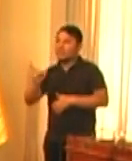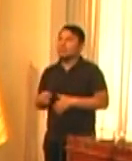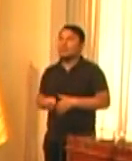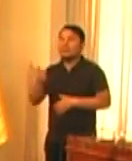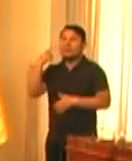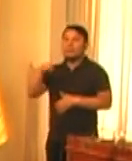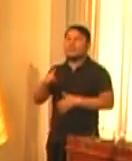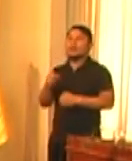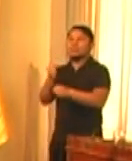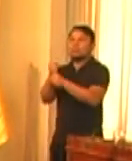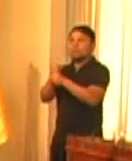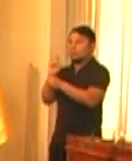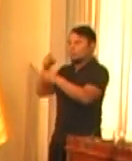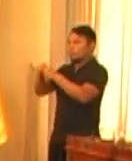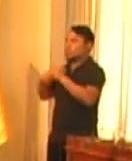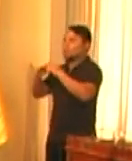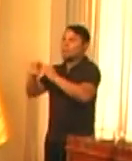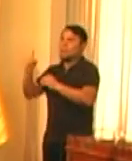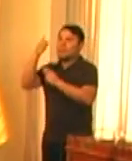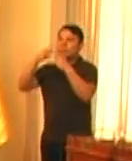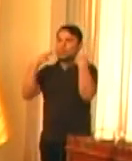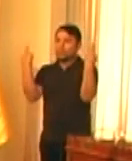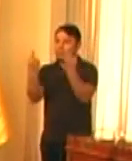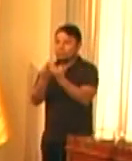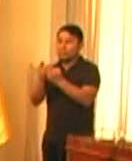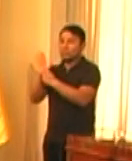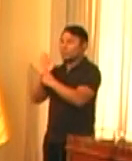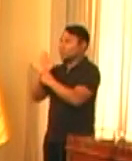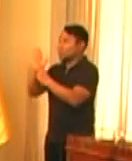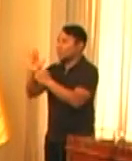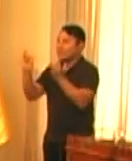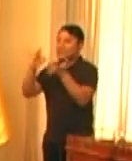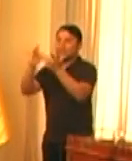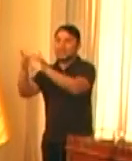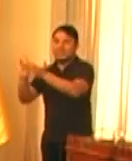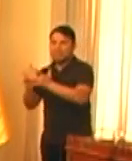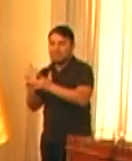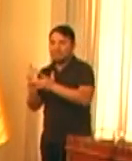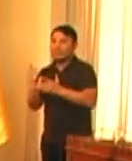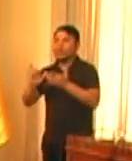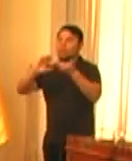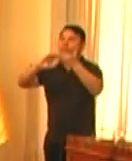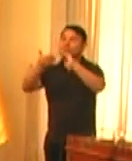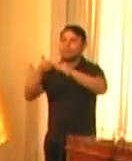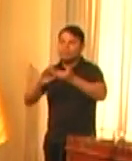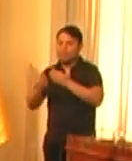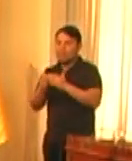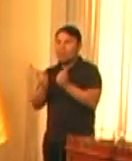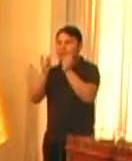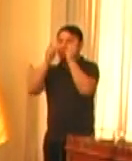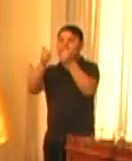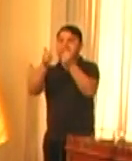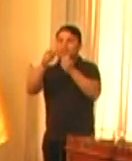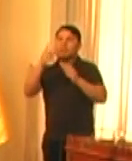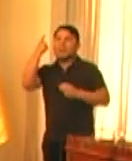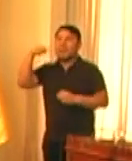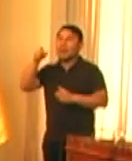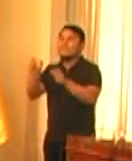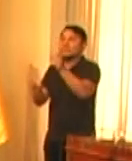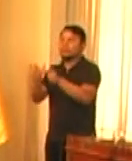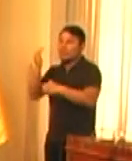Miraflores en la primera reunión y lanzamiento de la red regional de comunidades y ciudades amigables con las personas